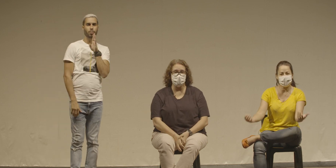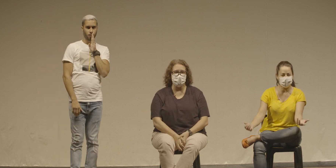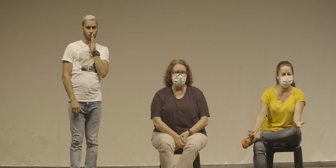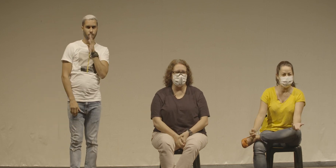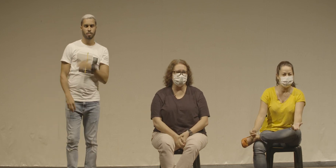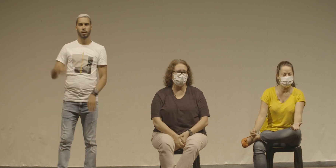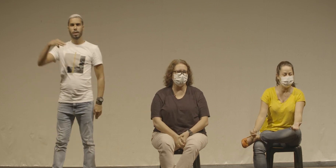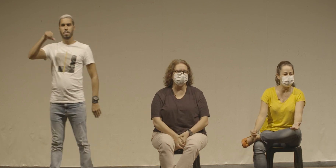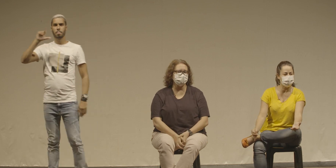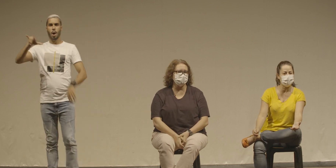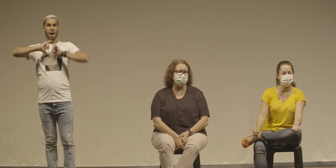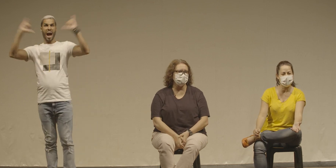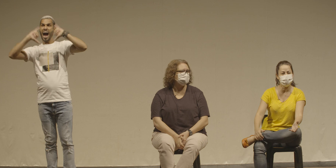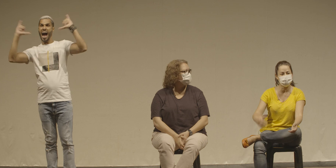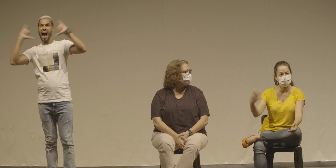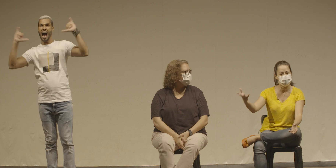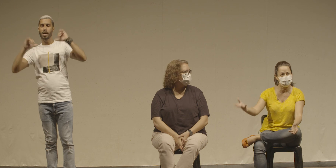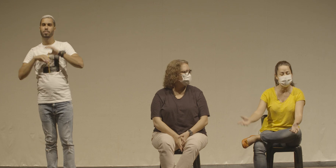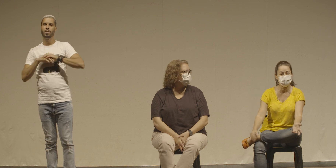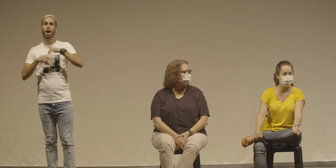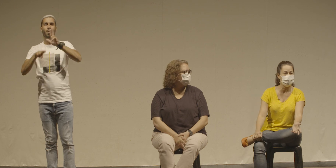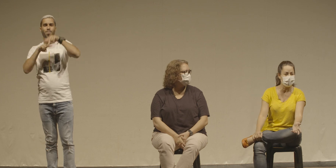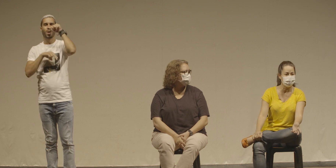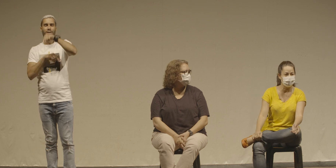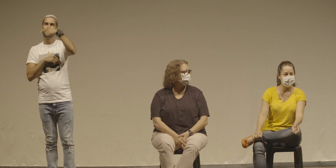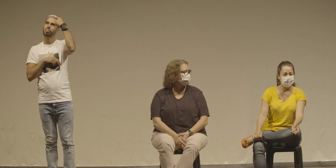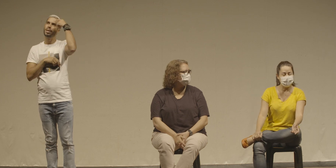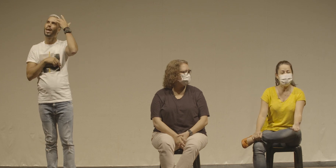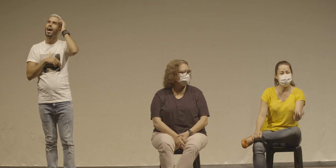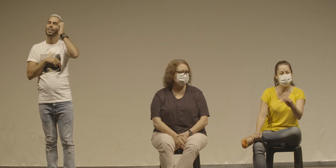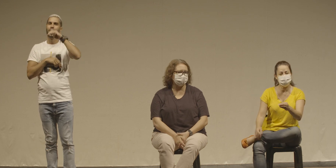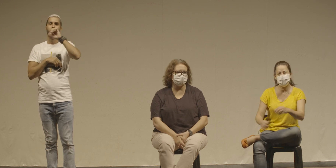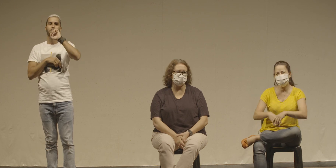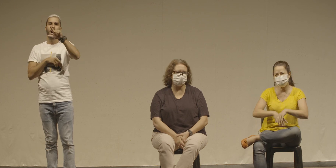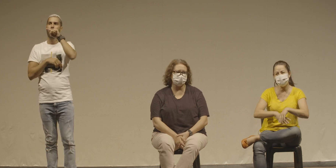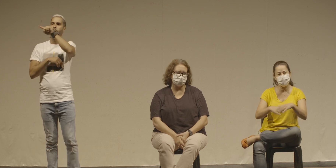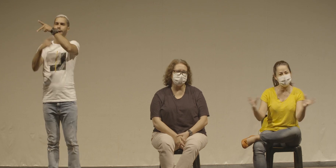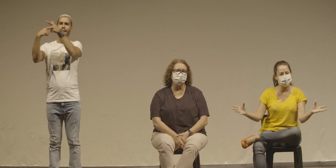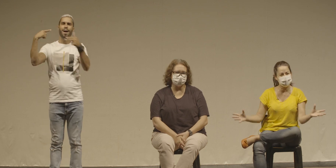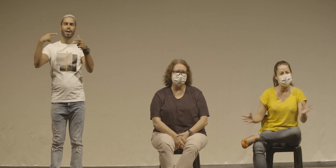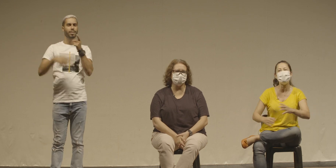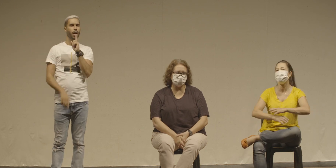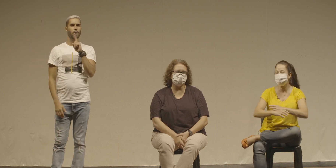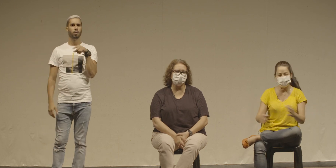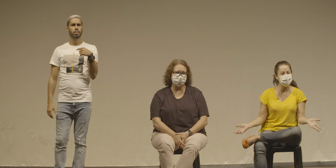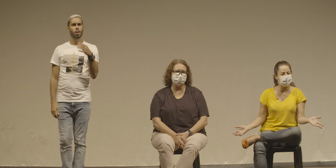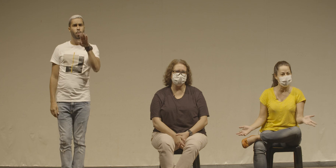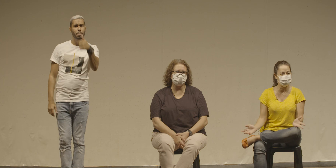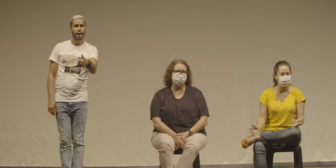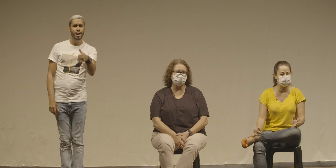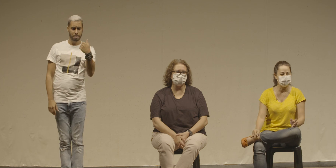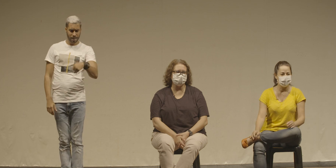faz o alarde. Por isso que a gente sempre acha que o mal está vencendo e não é verdade. E a gente, como bem, a gente tem que parar de silenciar e também fazer